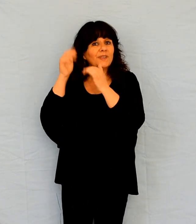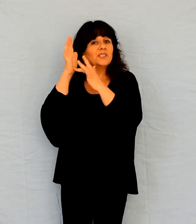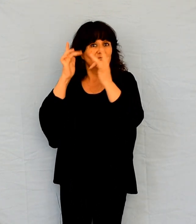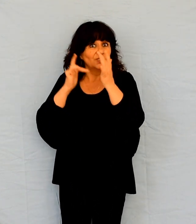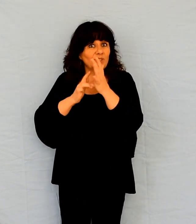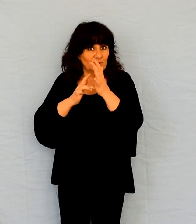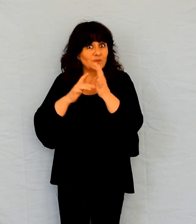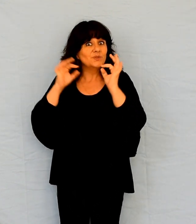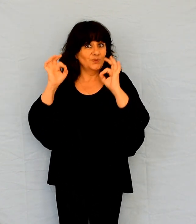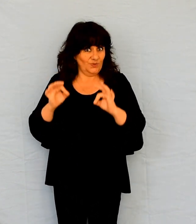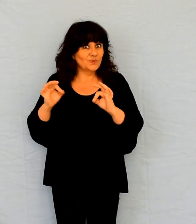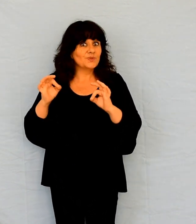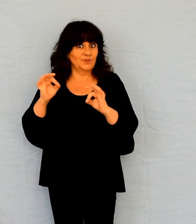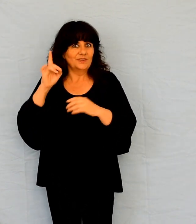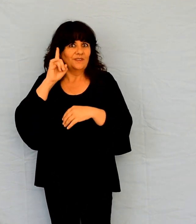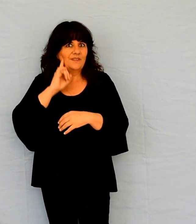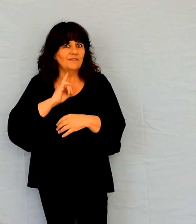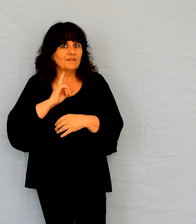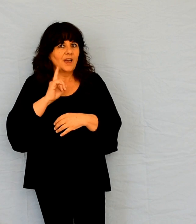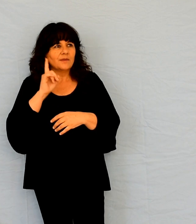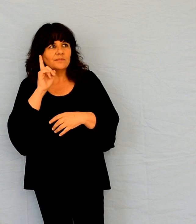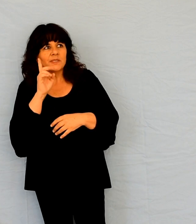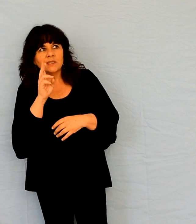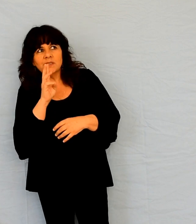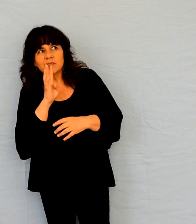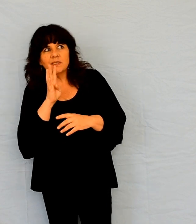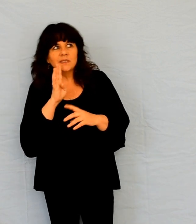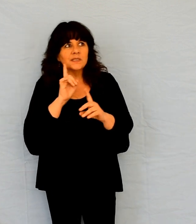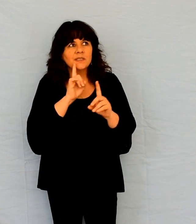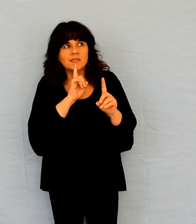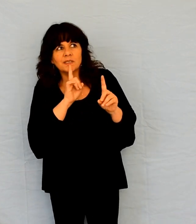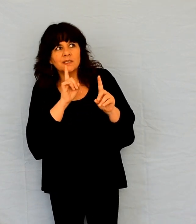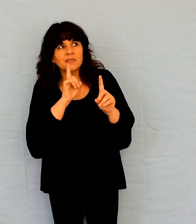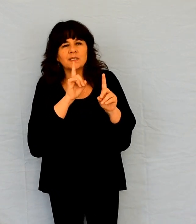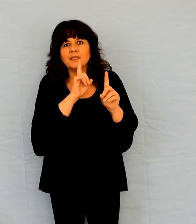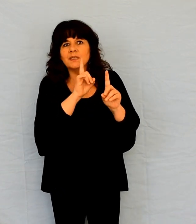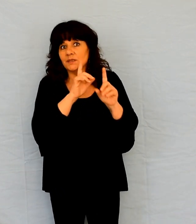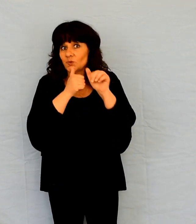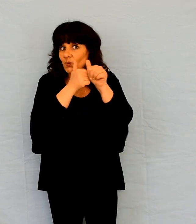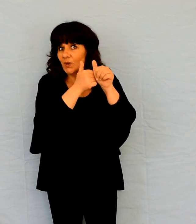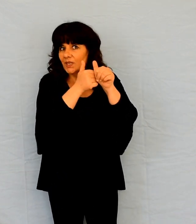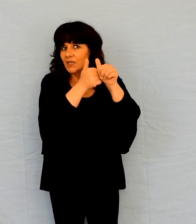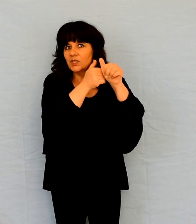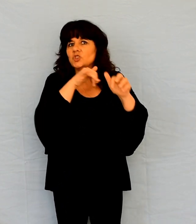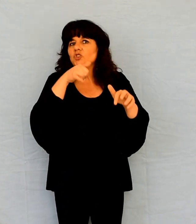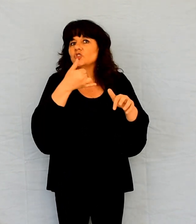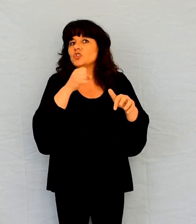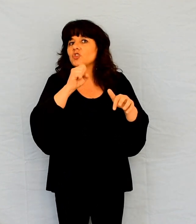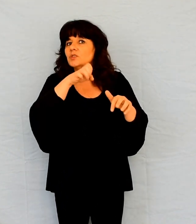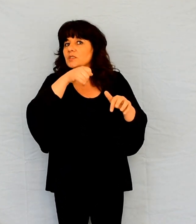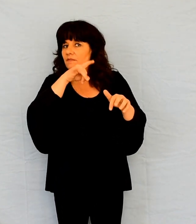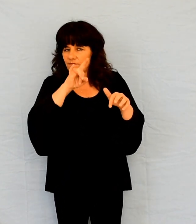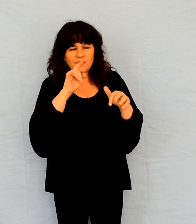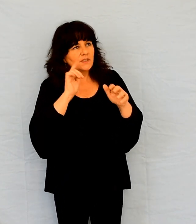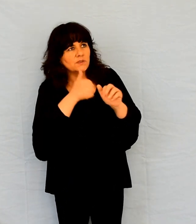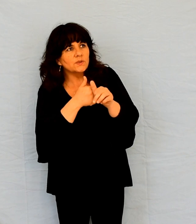Elles regardèrent le tombeau pour voir comment le corps avait été placé. Puis elles s'en